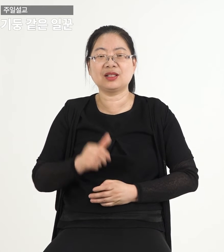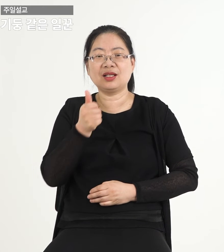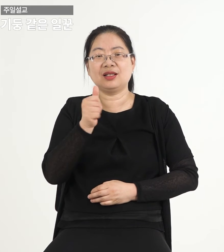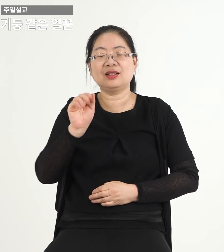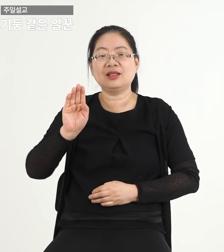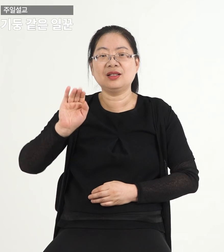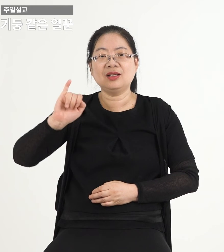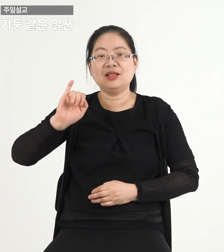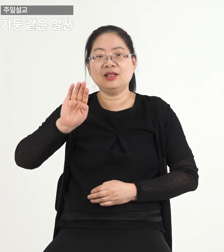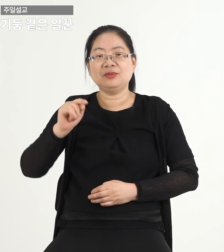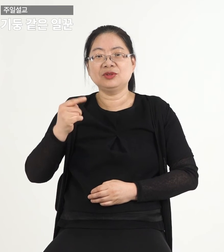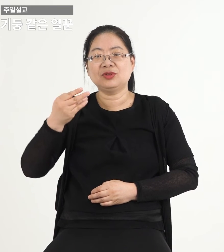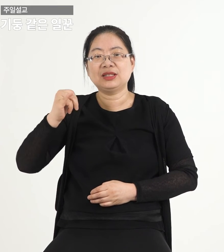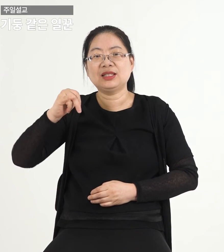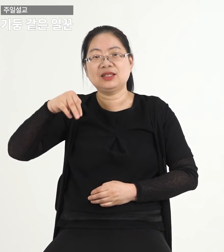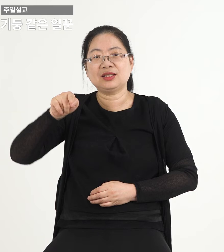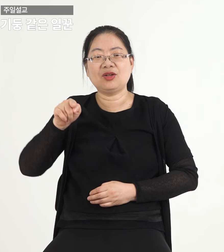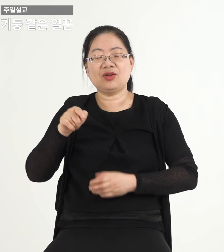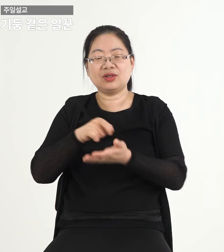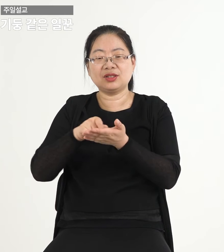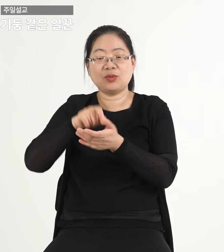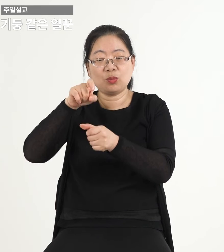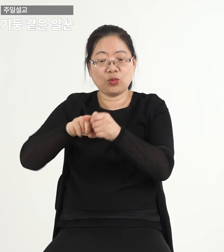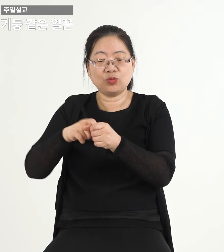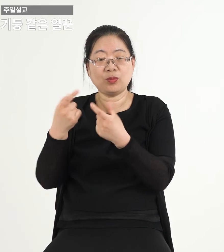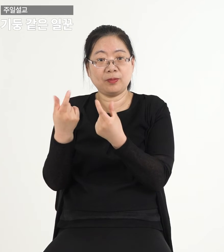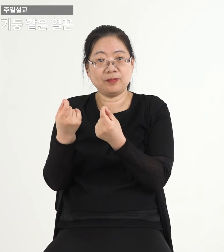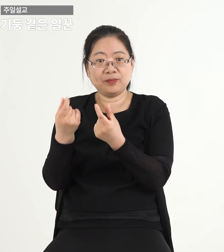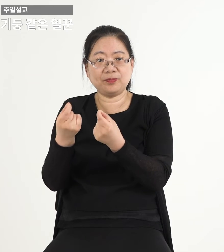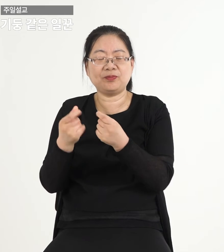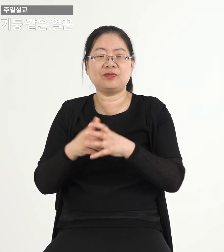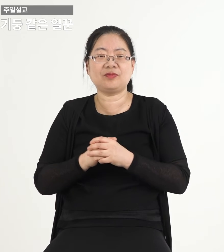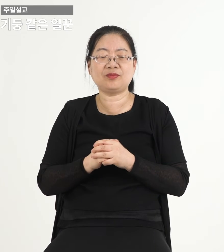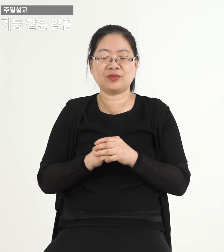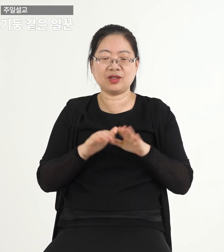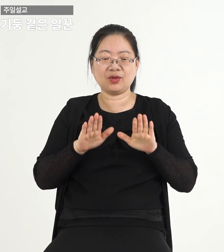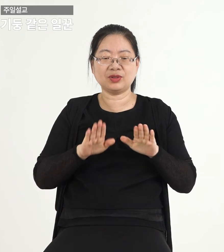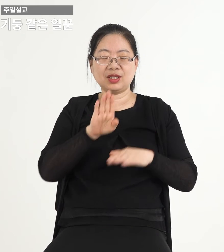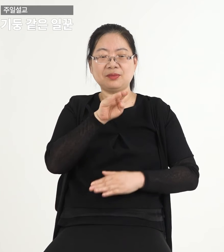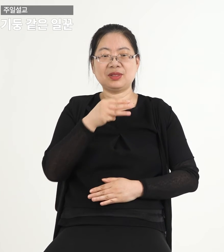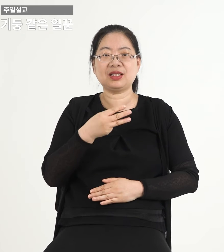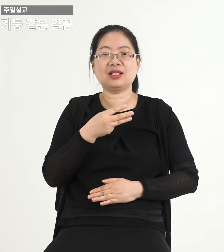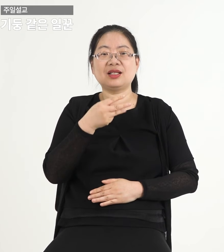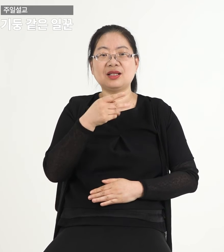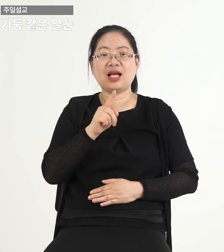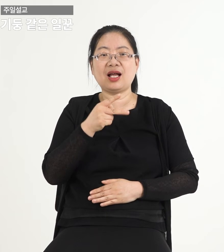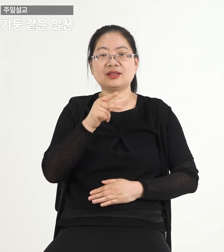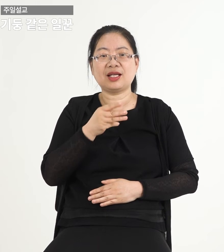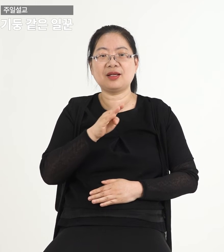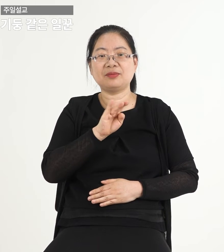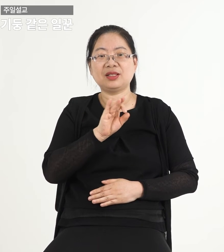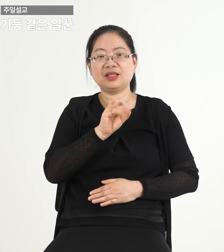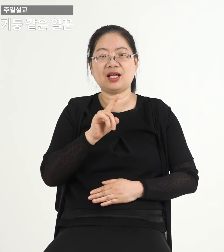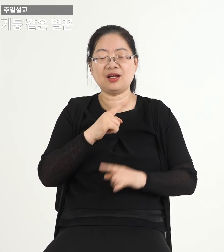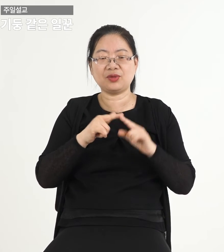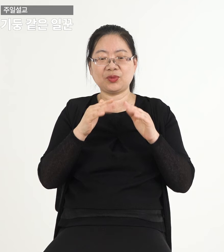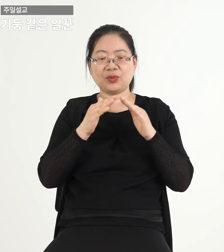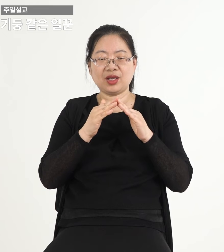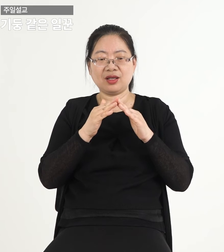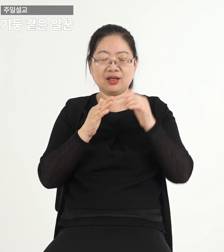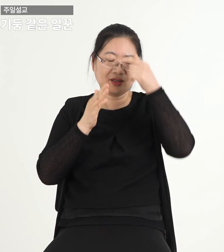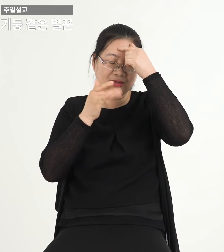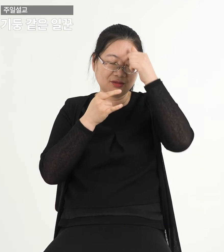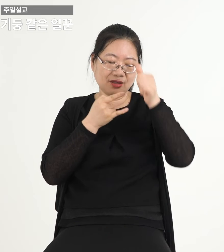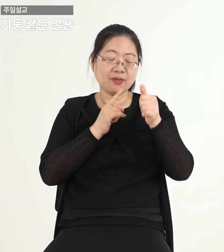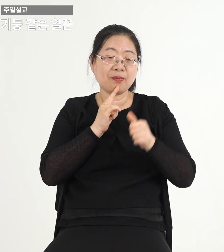히브리서의 기록 목적도 마찬가지고 오늘 빌라델비아 교회 성도들에게 말하고 싶은